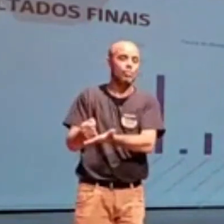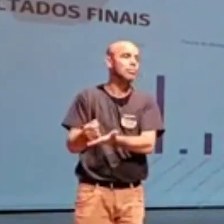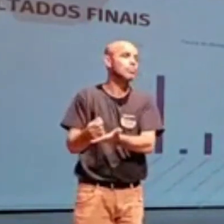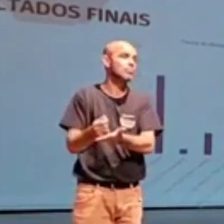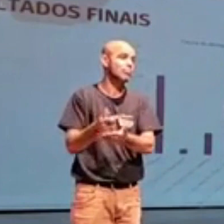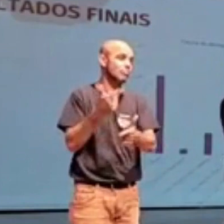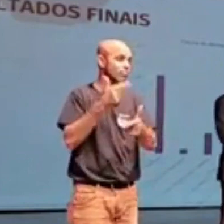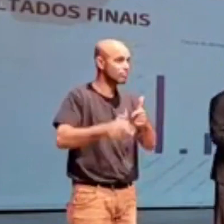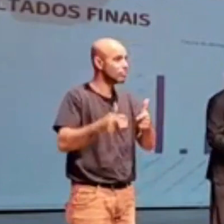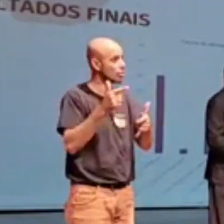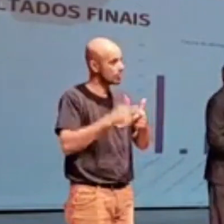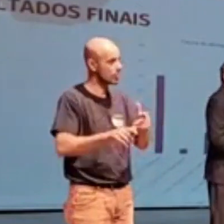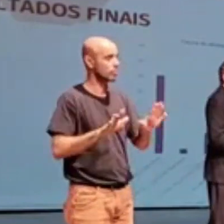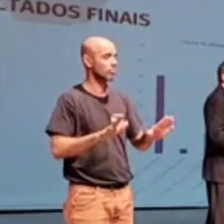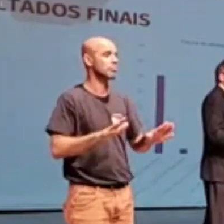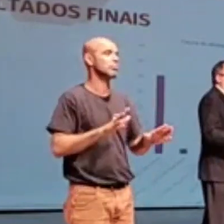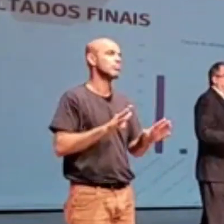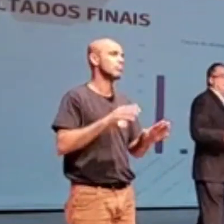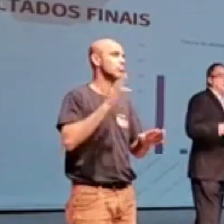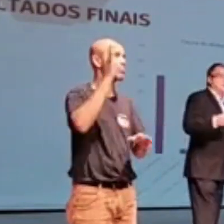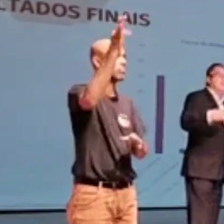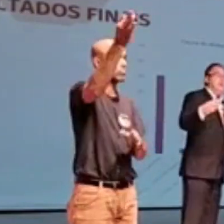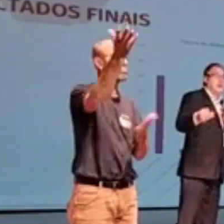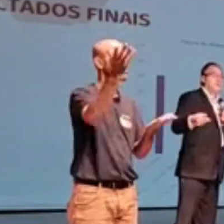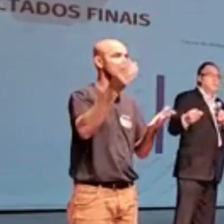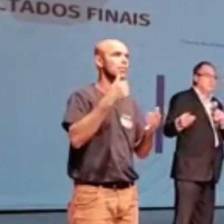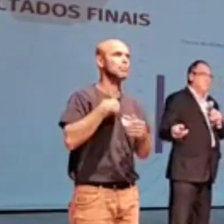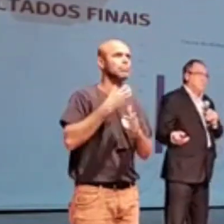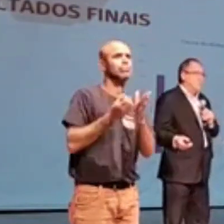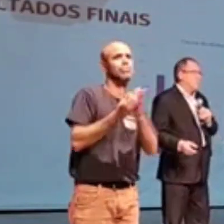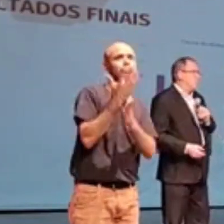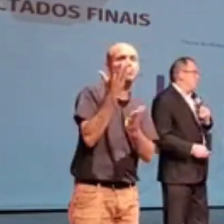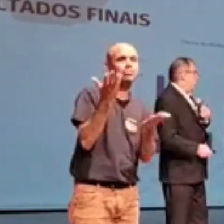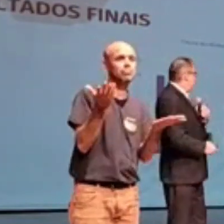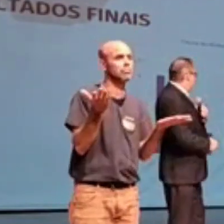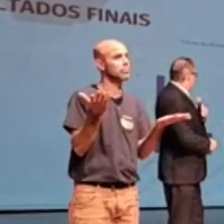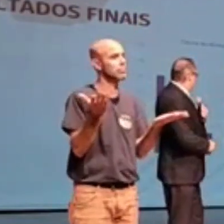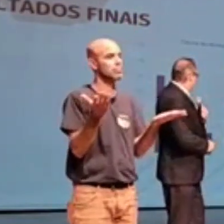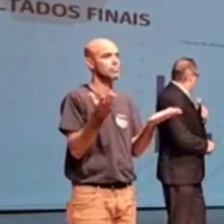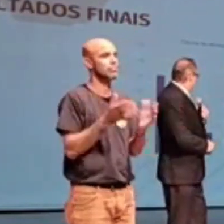problema que pode ser trabalhado, né? Você fala assim, vamos criar um